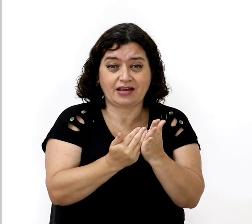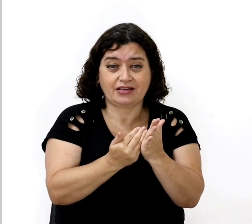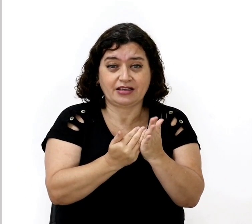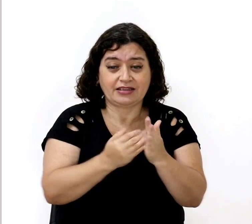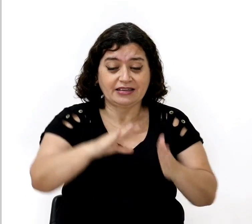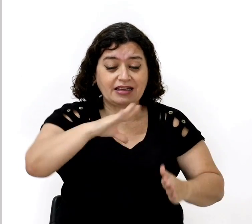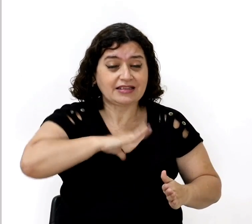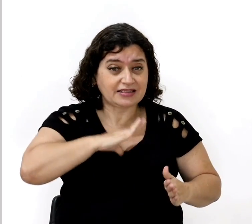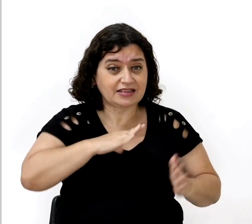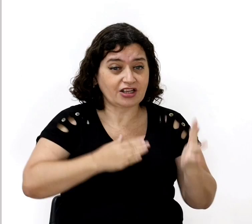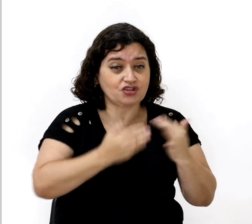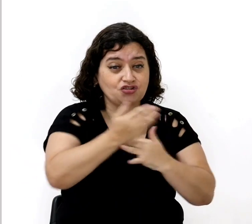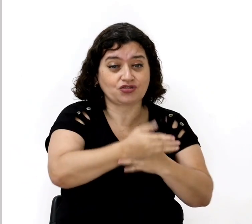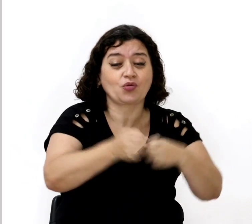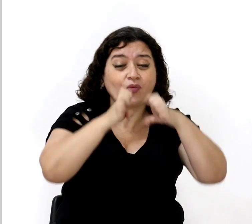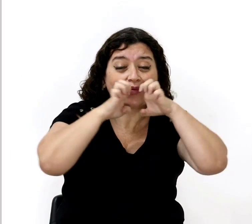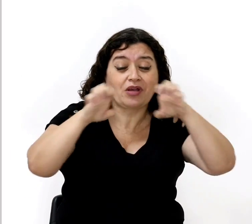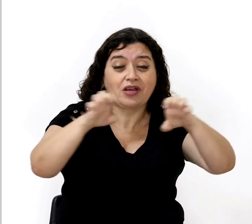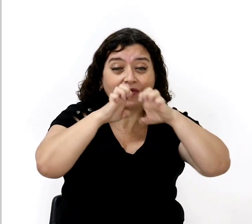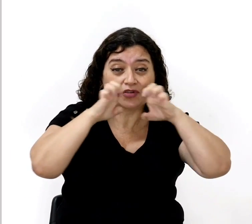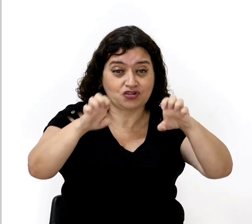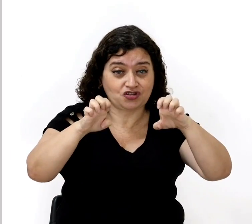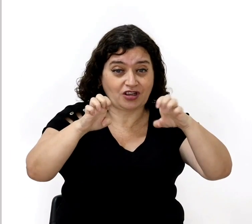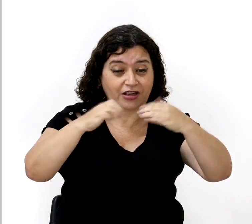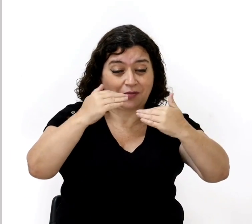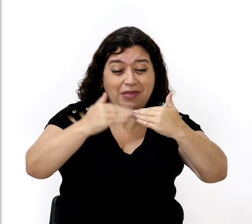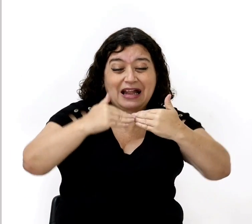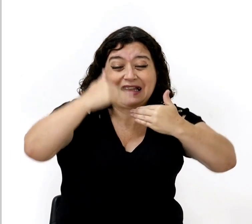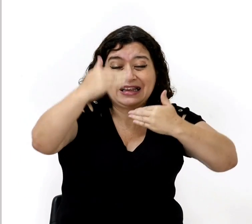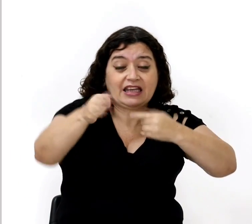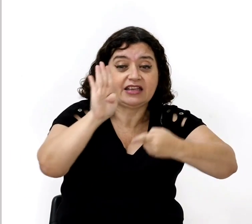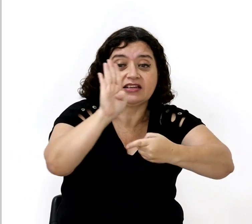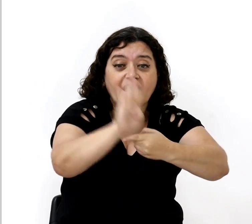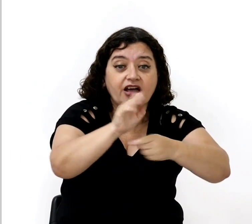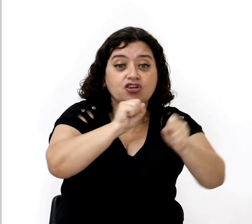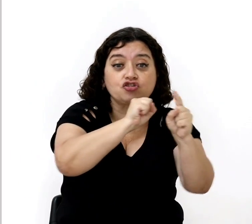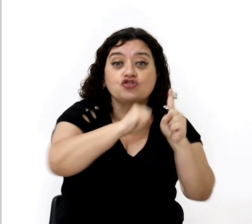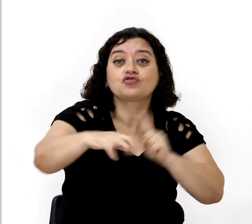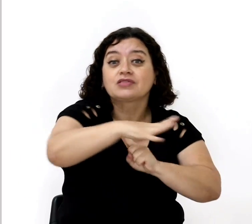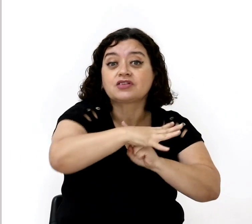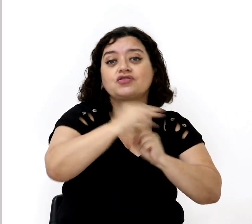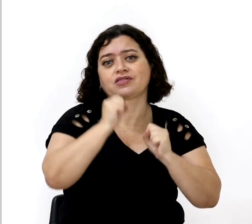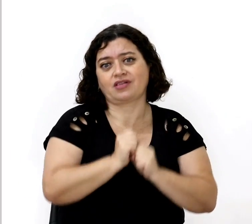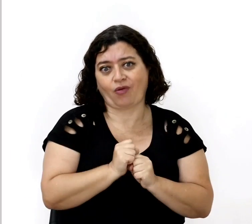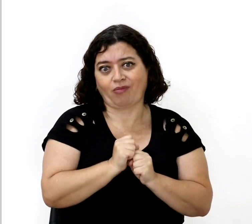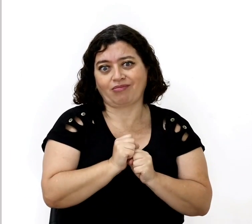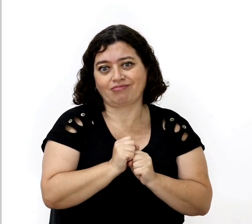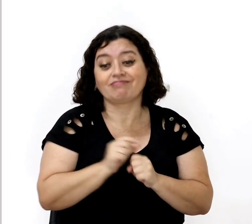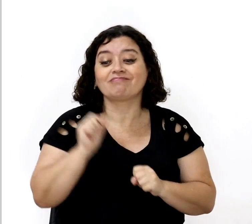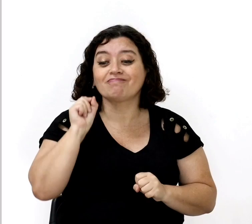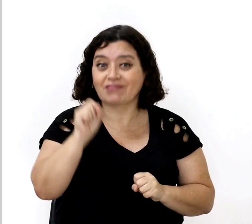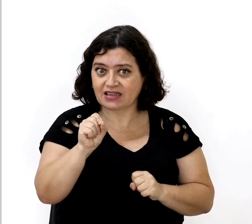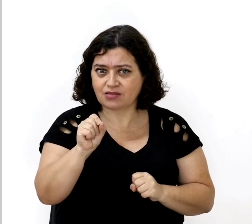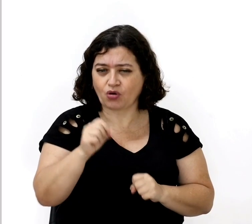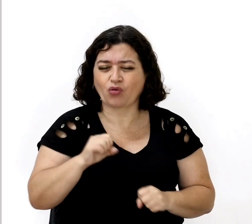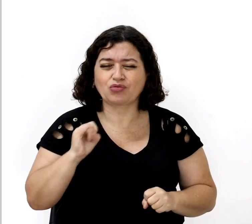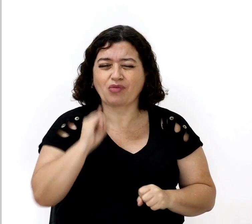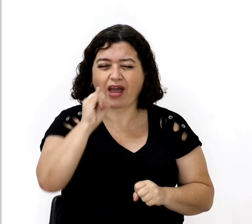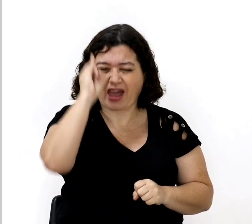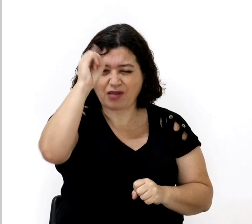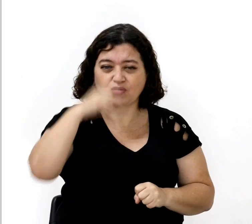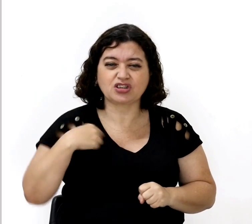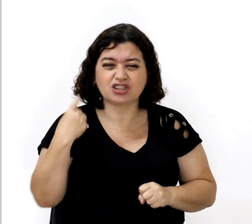evangelho e do reino de Deus, para além da assistência social? E aí, nesse ponto,